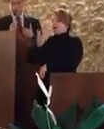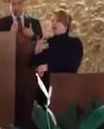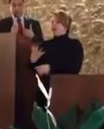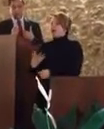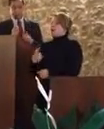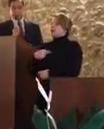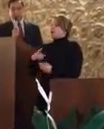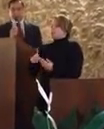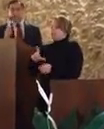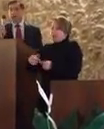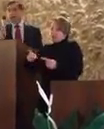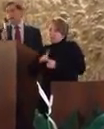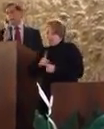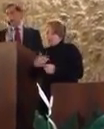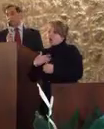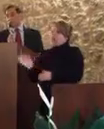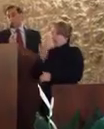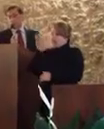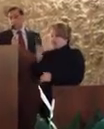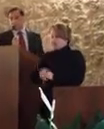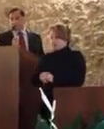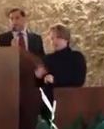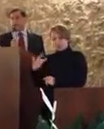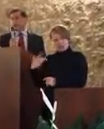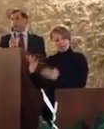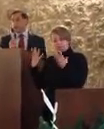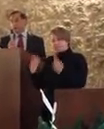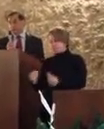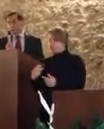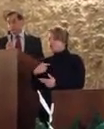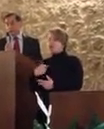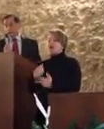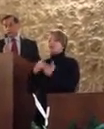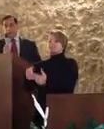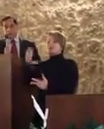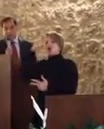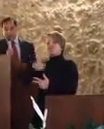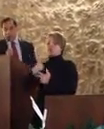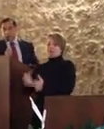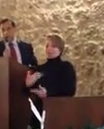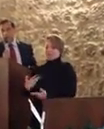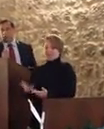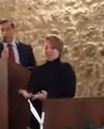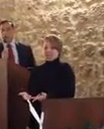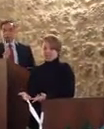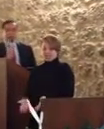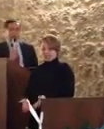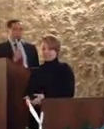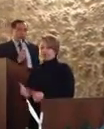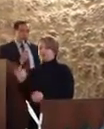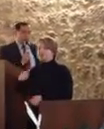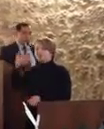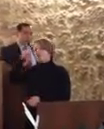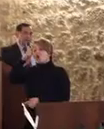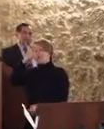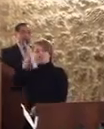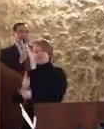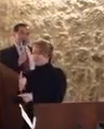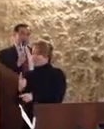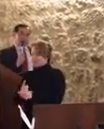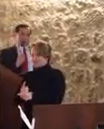alle proprie. Ringrazio infine come rappresentante del governo, perché credo che il governo debba